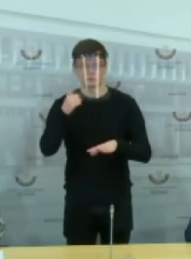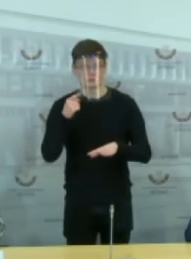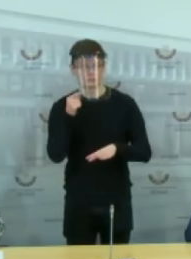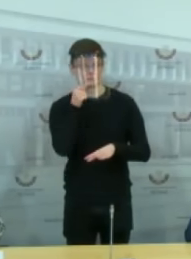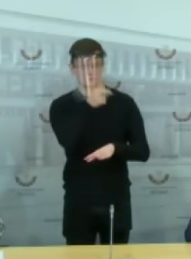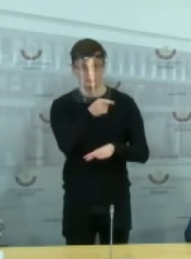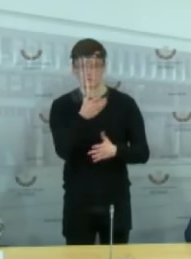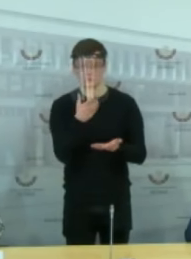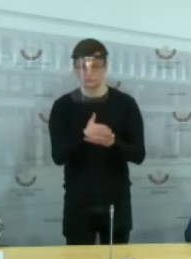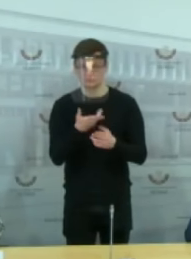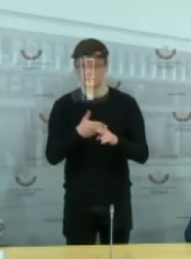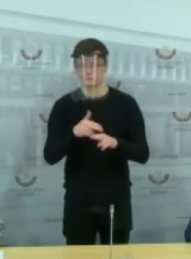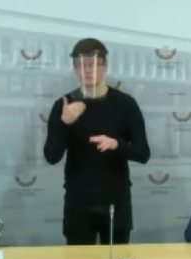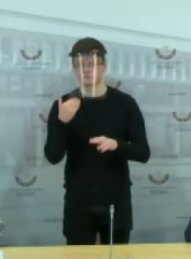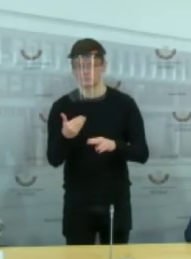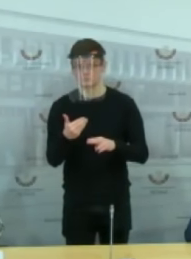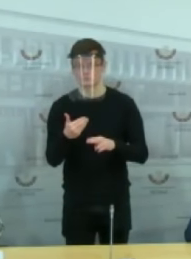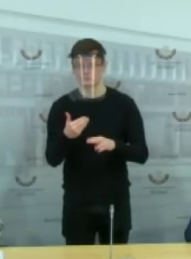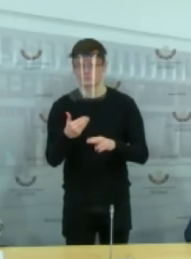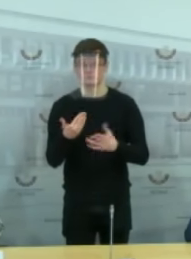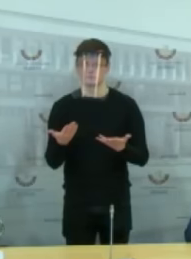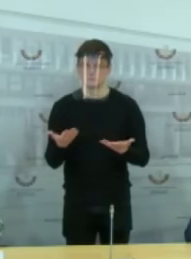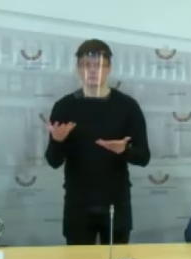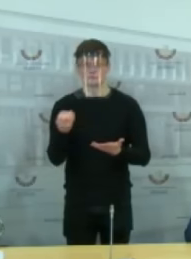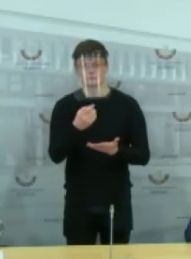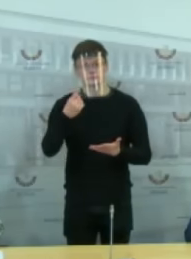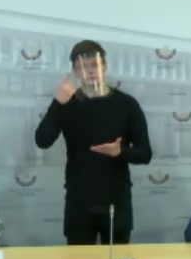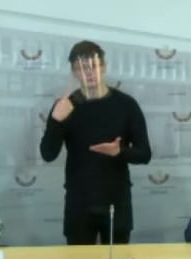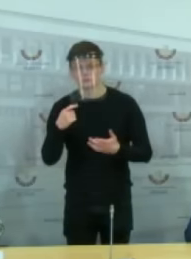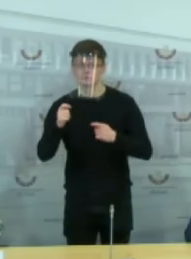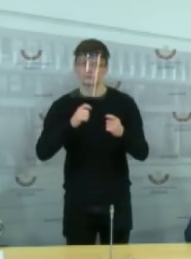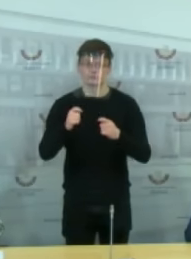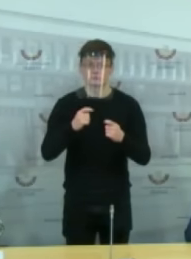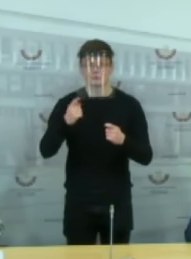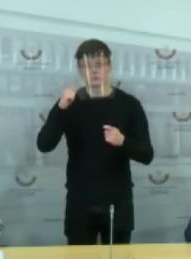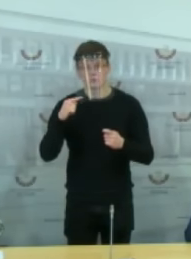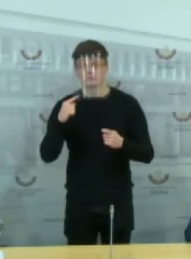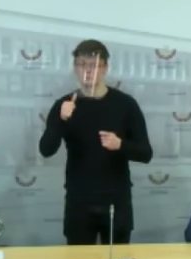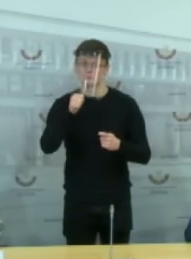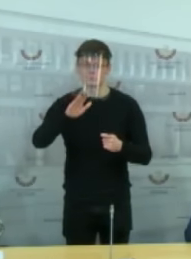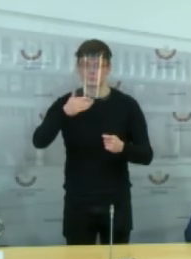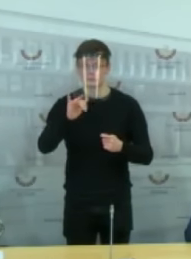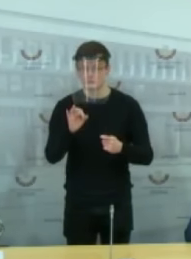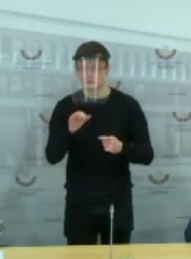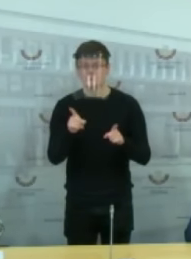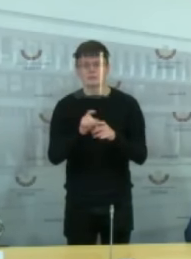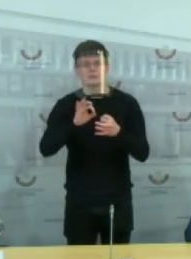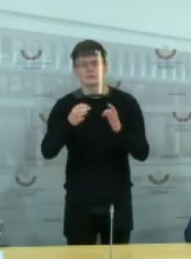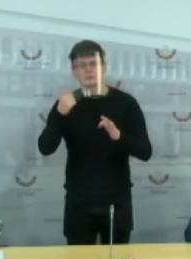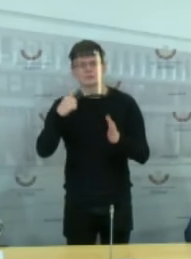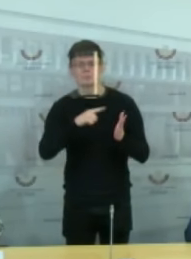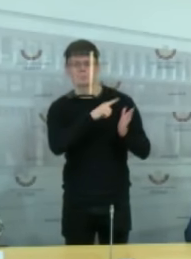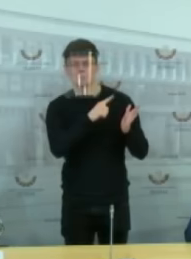Žiniasklaidos atstovams klausimai, atsiprašau. Dar būtų bandasas TV3? Ne, turbūt. Gerai.